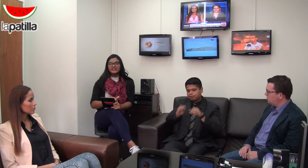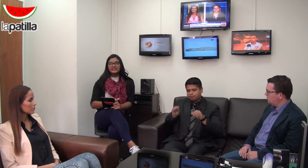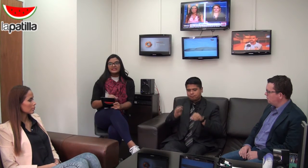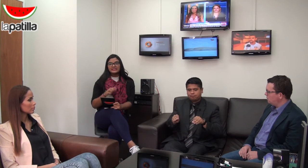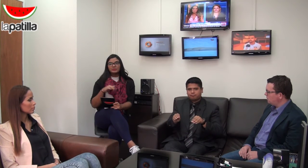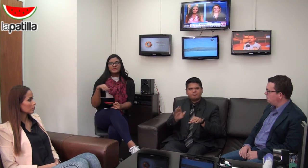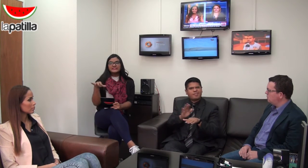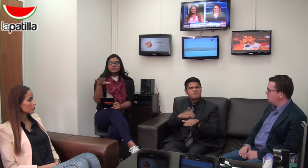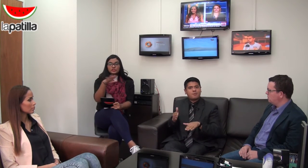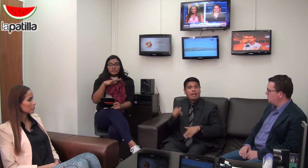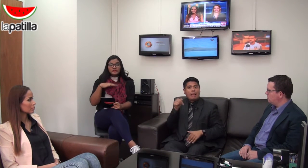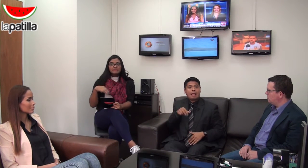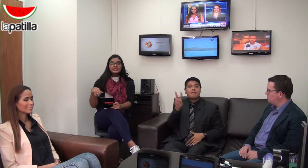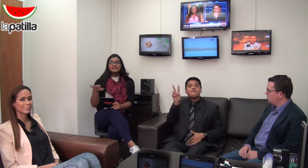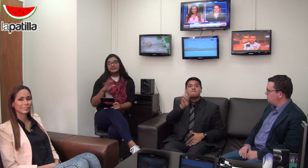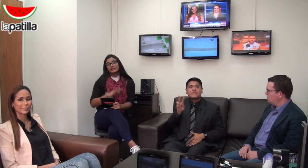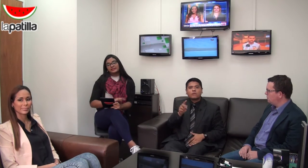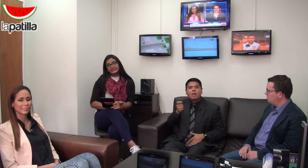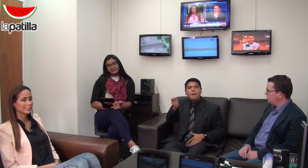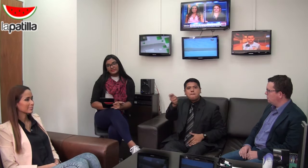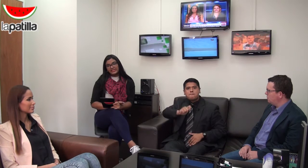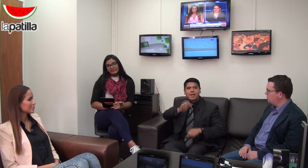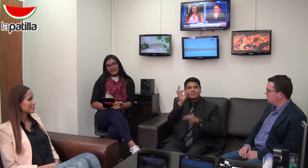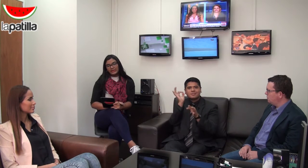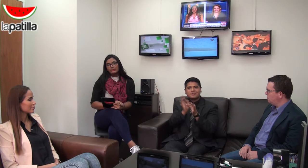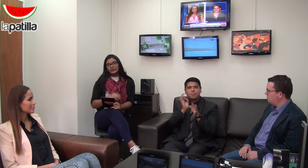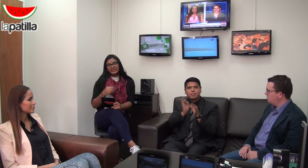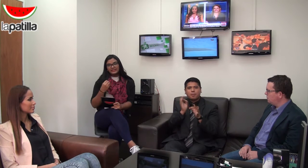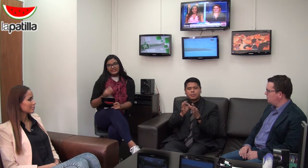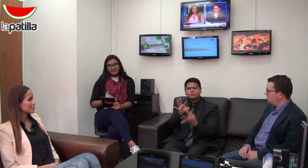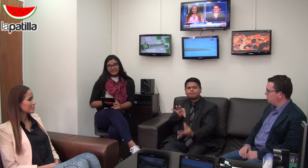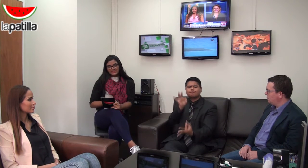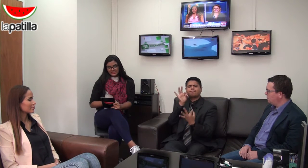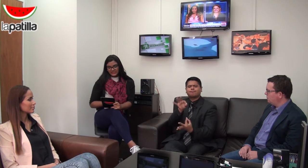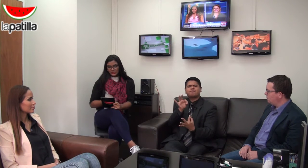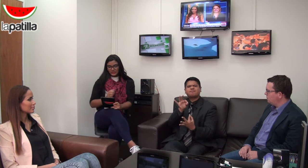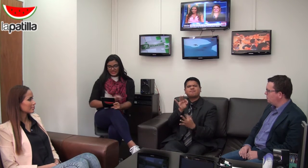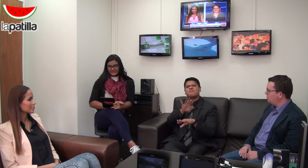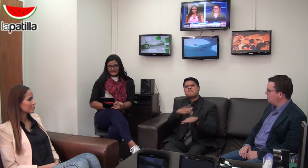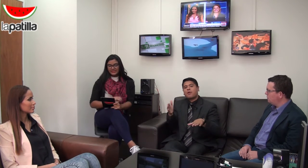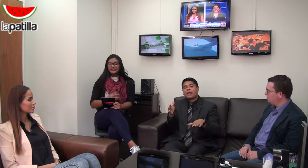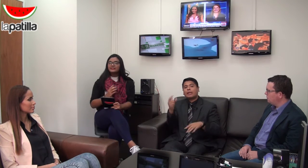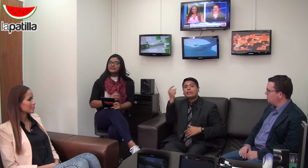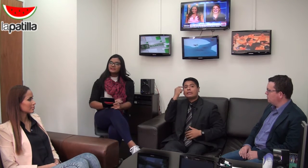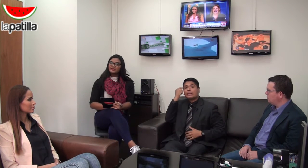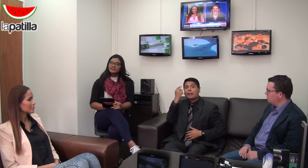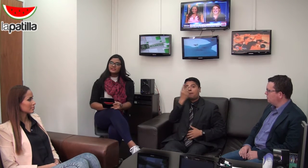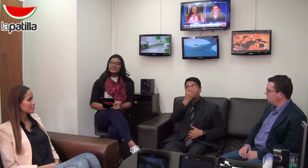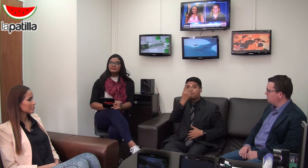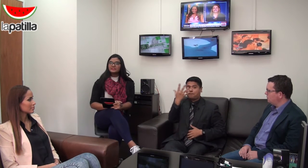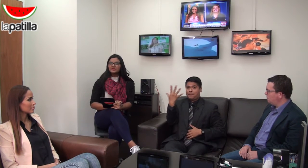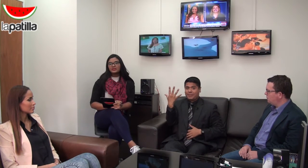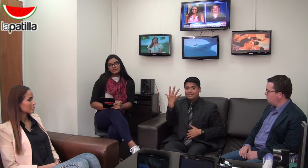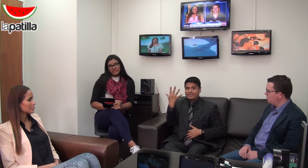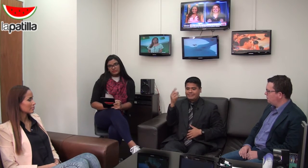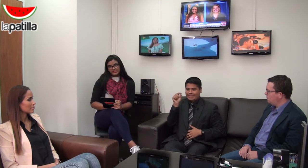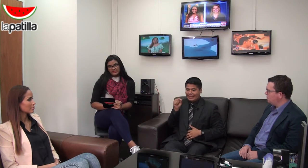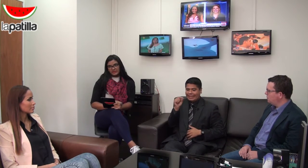se aprovecha todo el mes de septiembre porque el día 25 se celebra el Día Internacional de Personas con Discapacidad